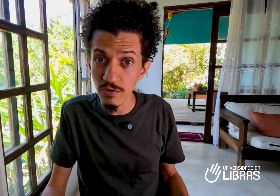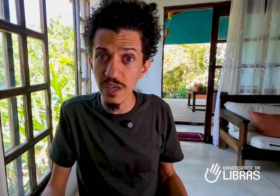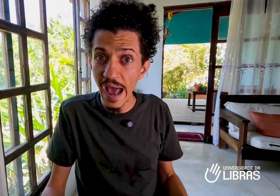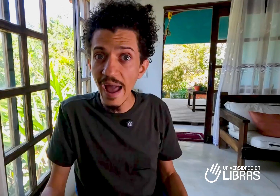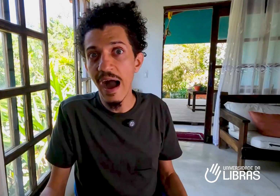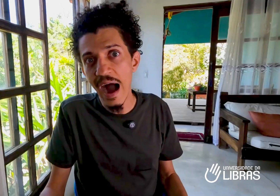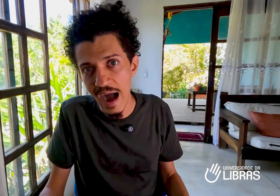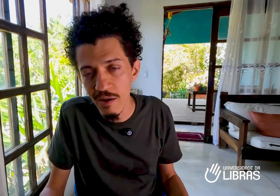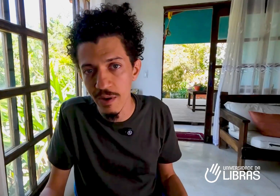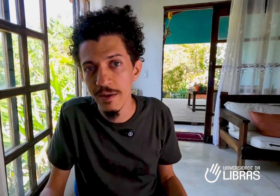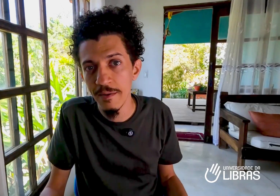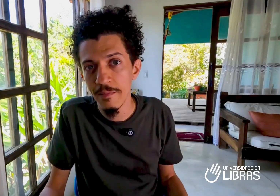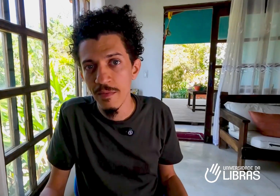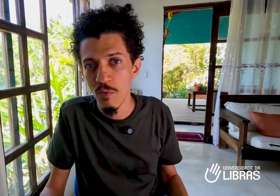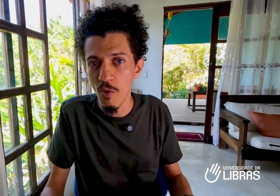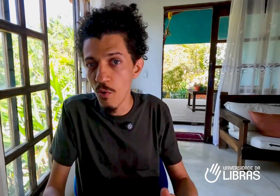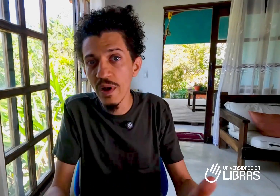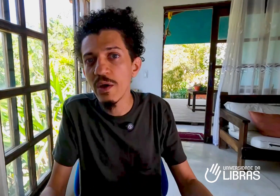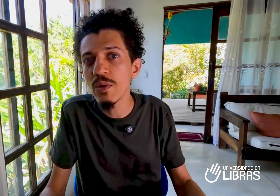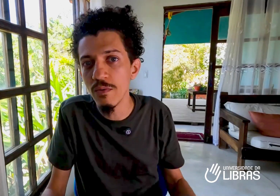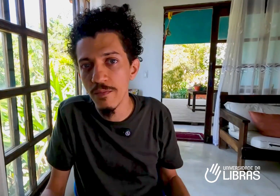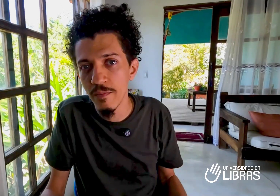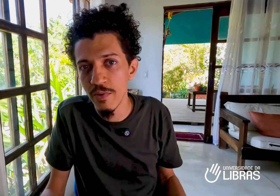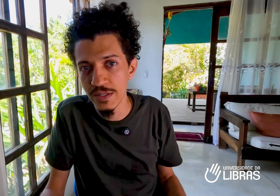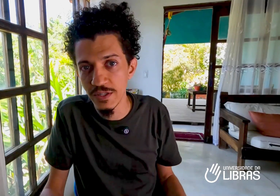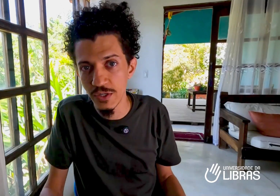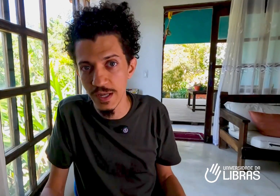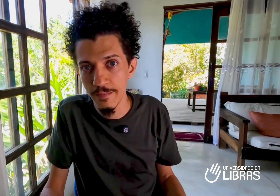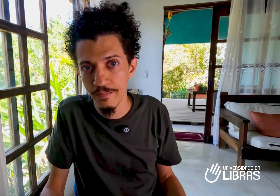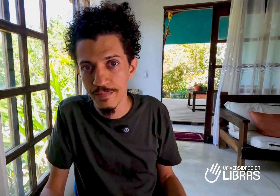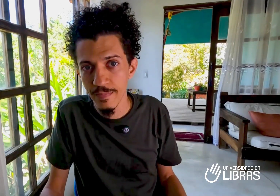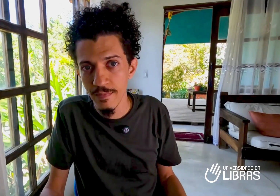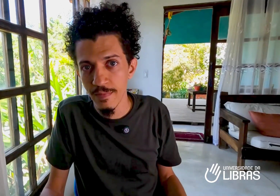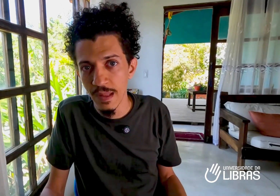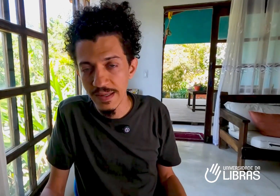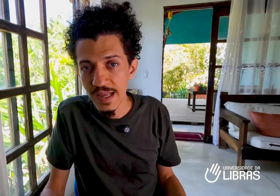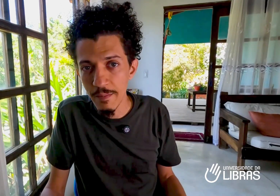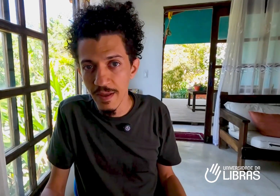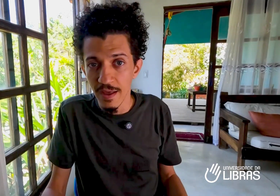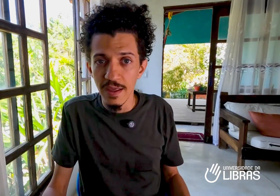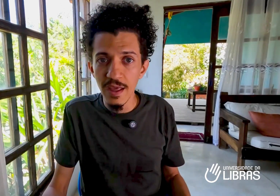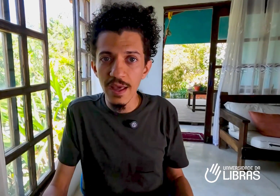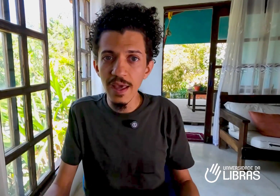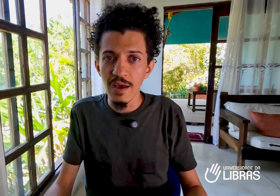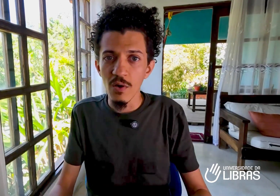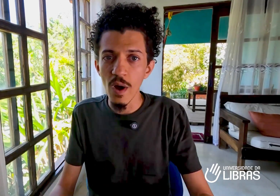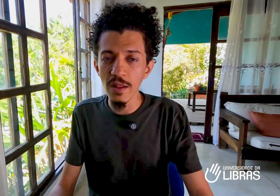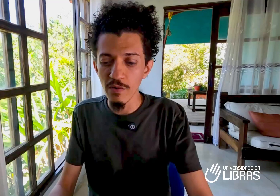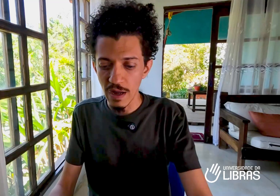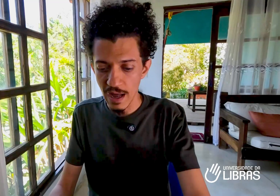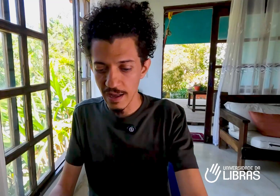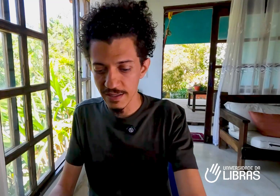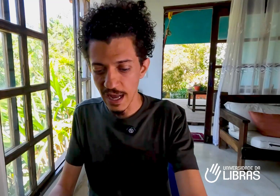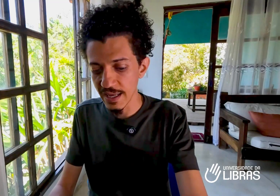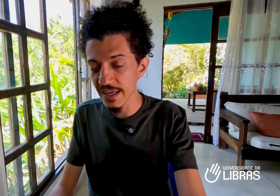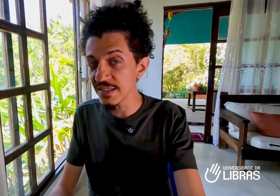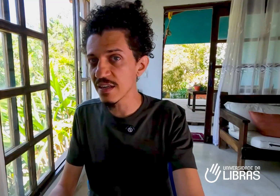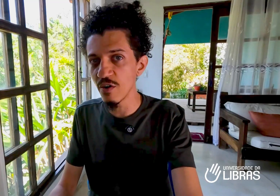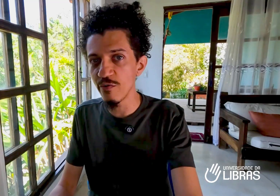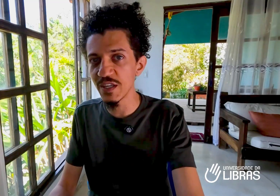que é água. Ou um líquido, por assim dizer. Percebe? E aí, quando a criança que não foi